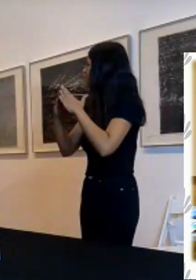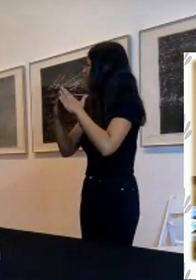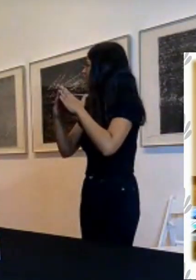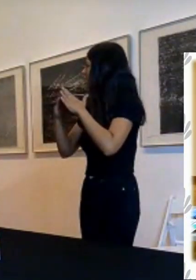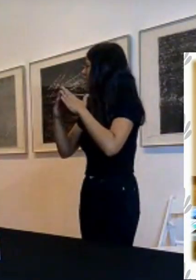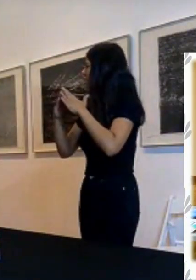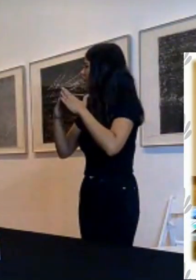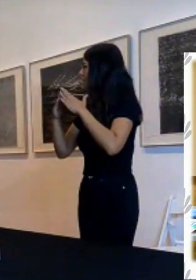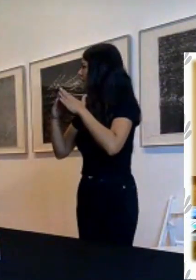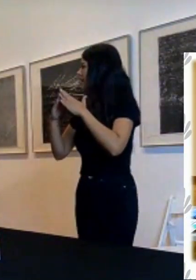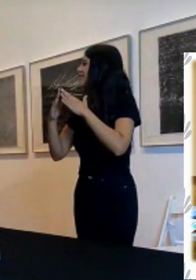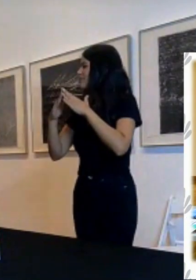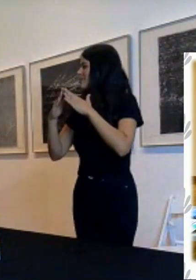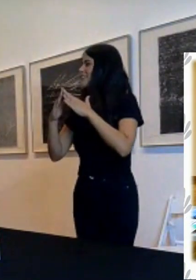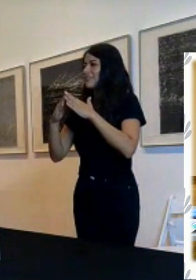de los